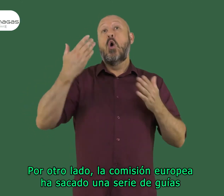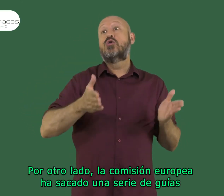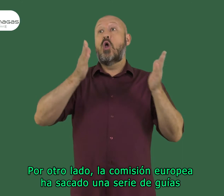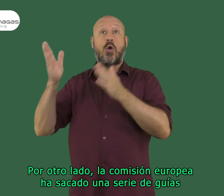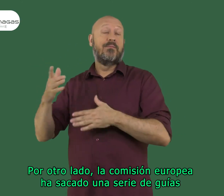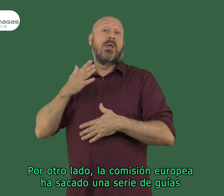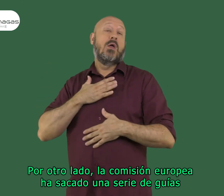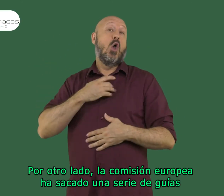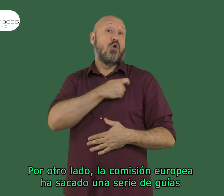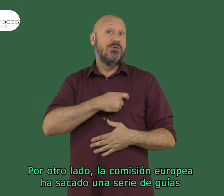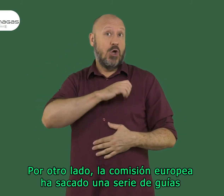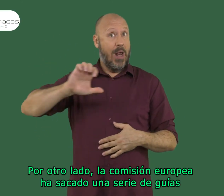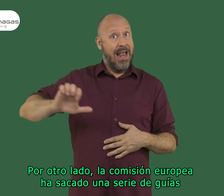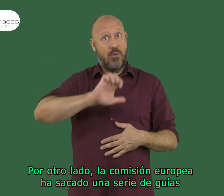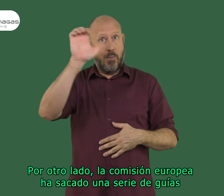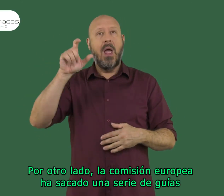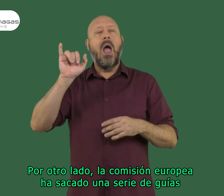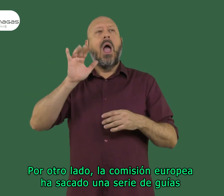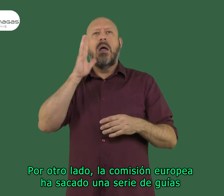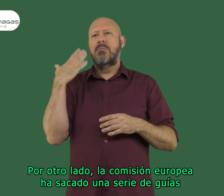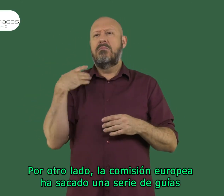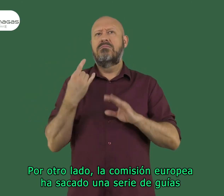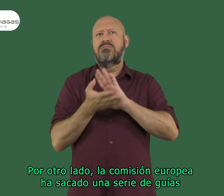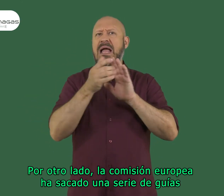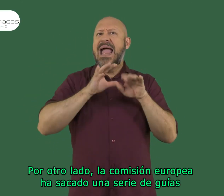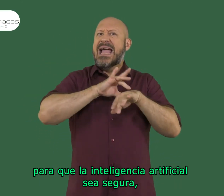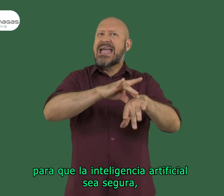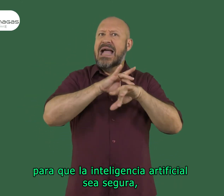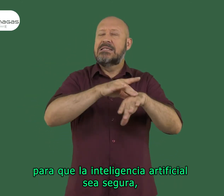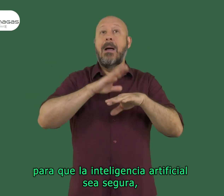la Comisión Europea ha sacado una serie de